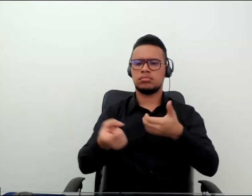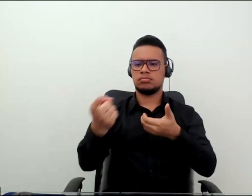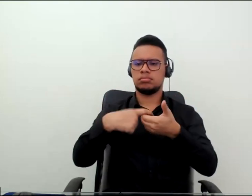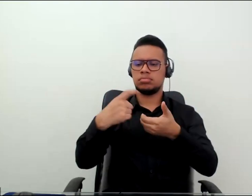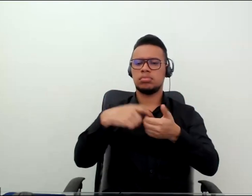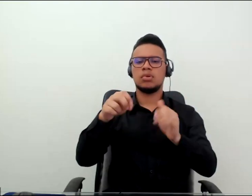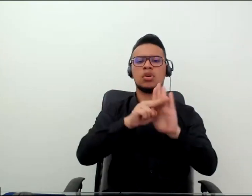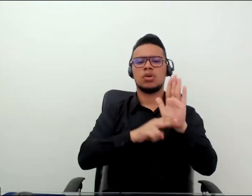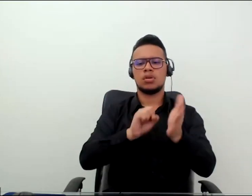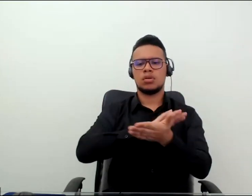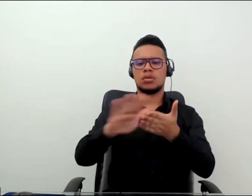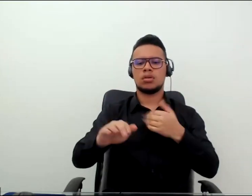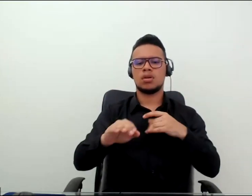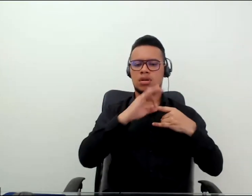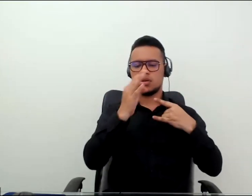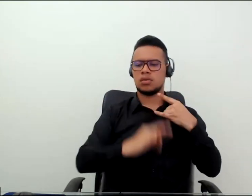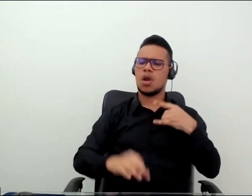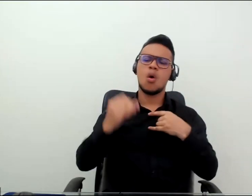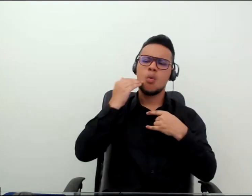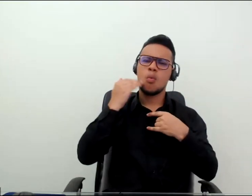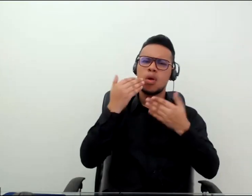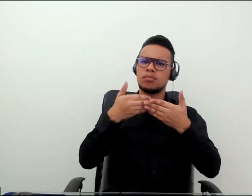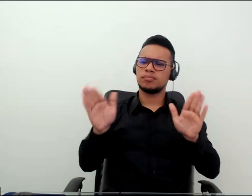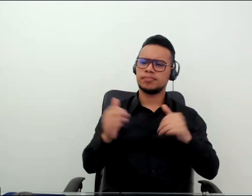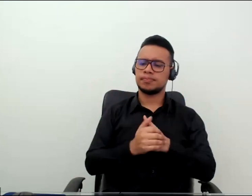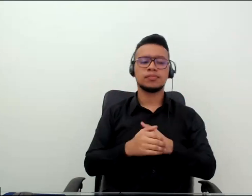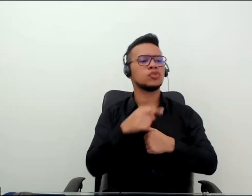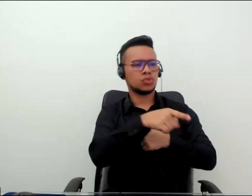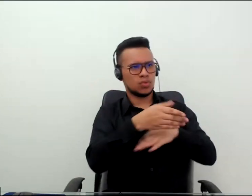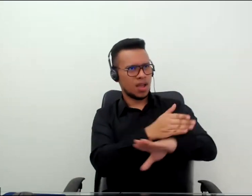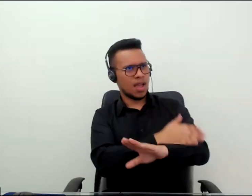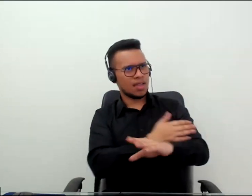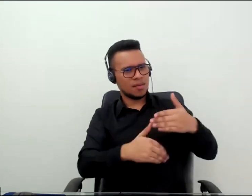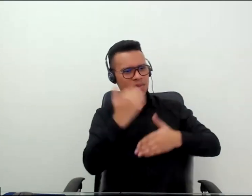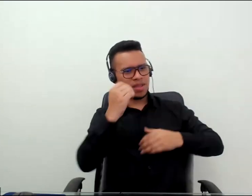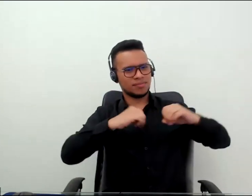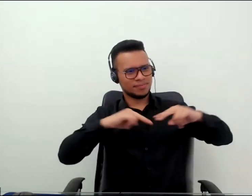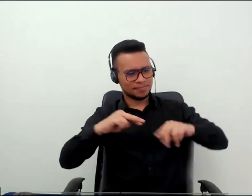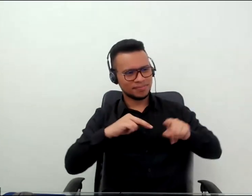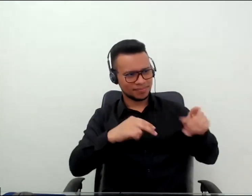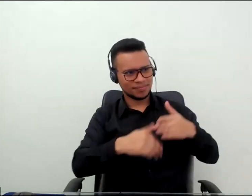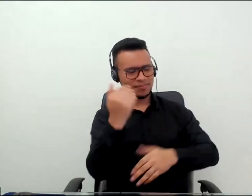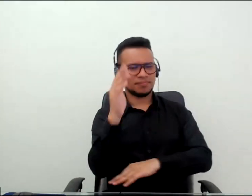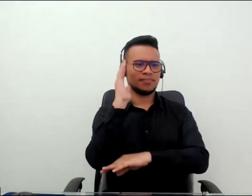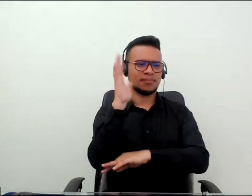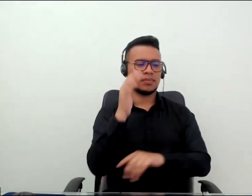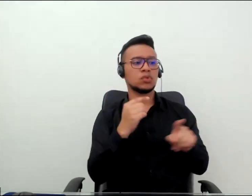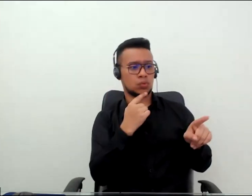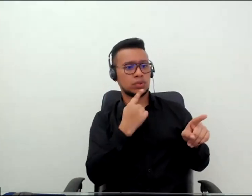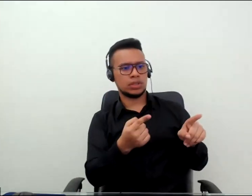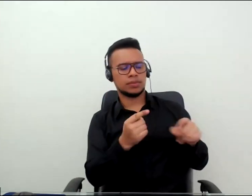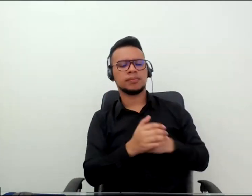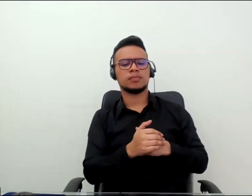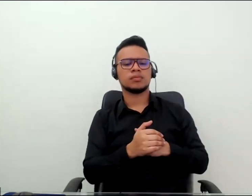unad vicerrector tú lo mencionabas Al iniciar este webinar Y es que